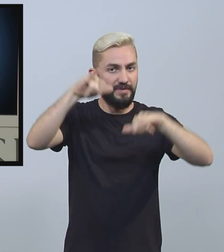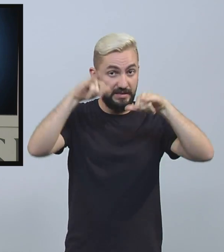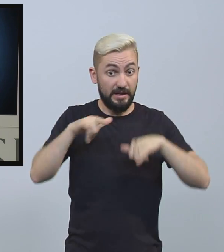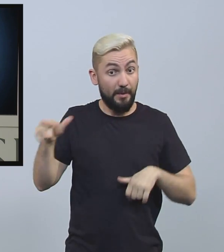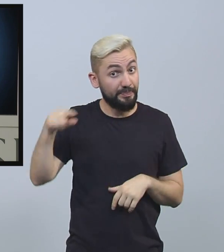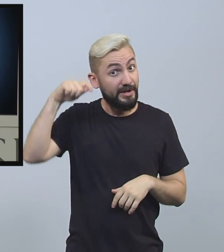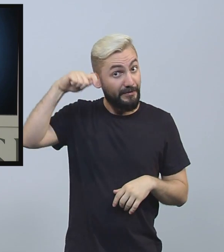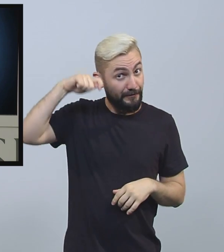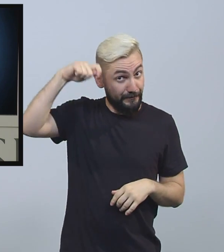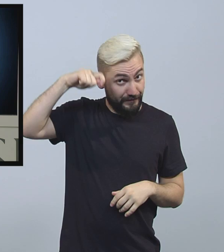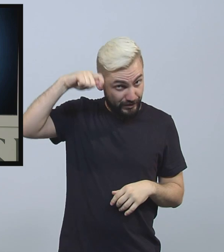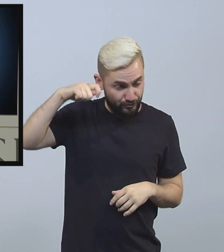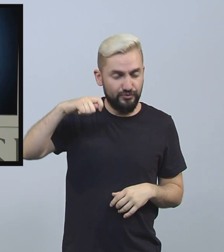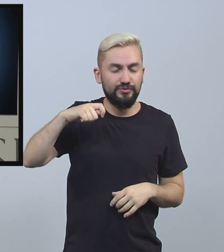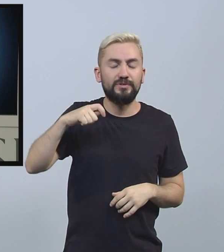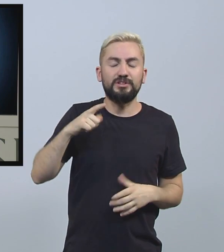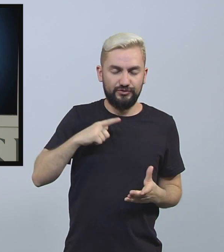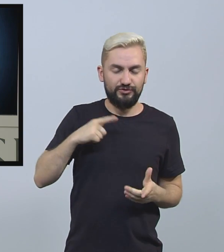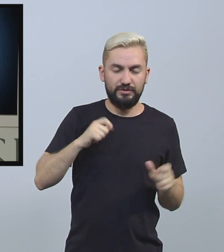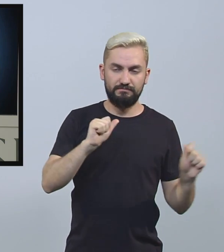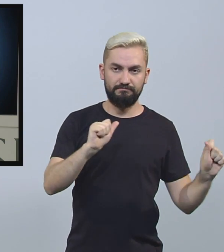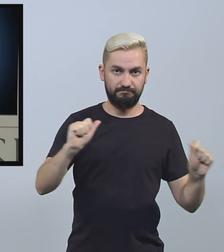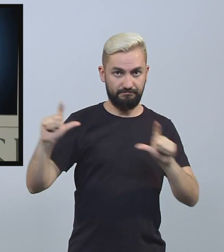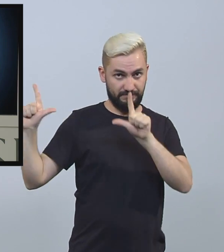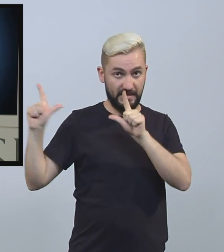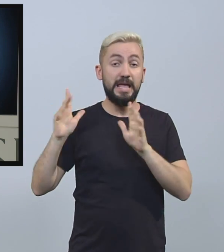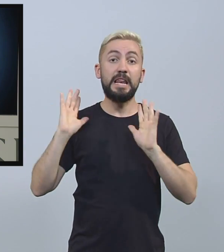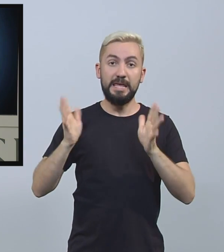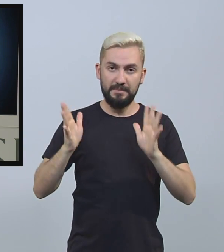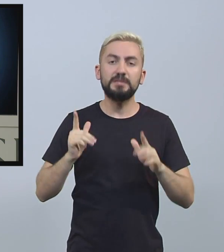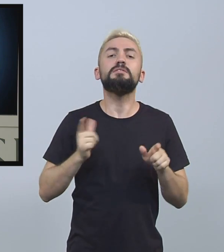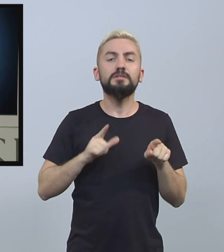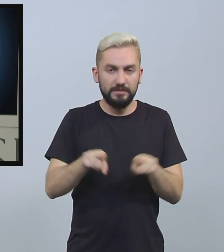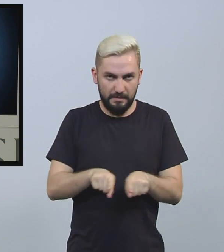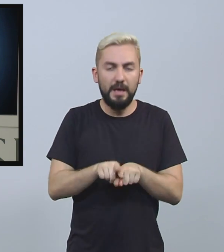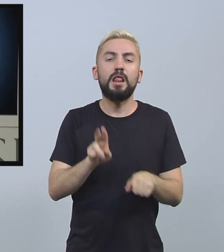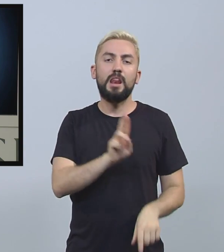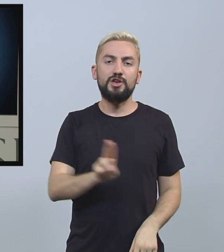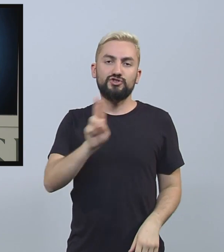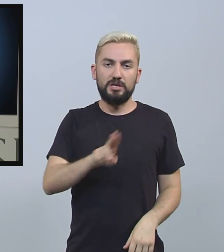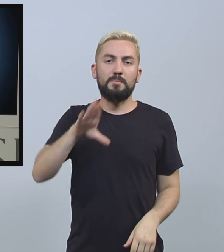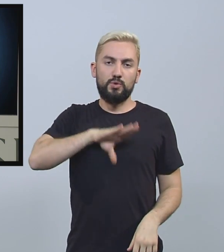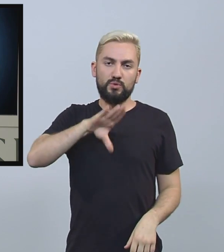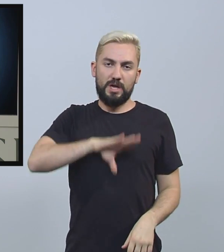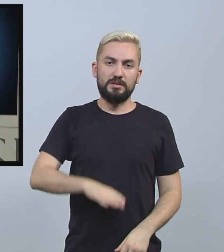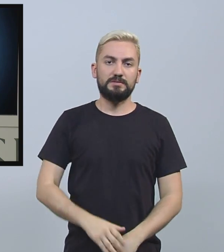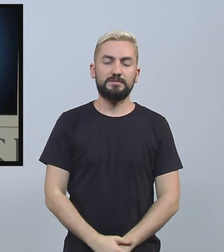Esse vídeo vai aparecer em Libras com legendas em português.